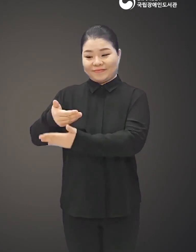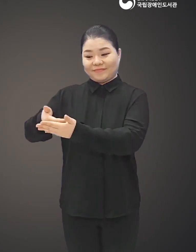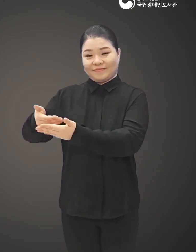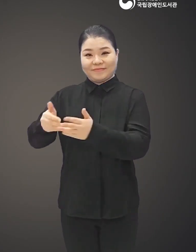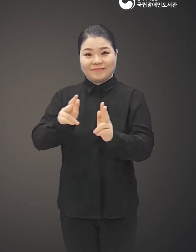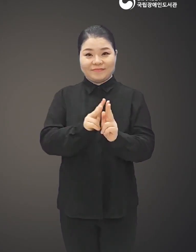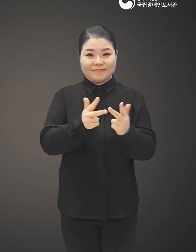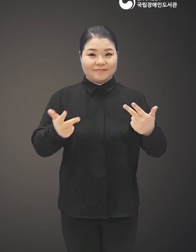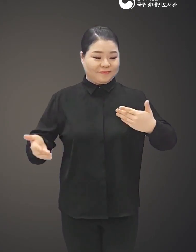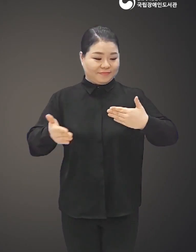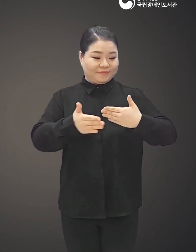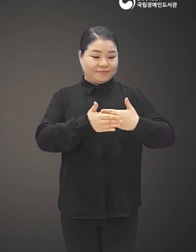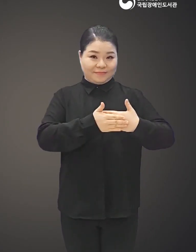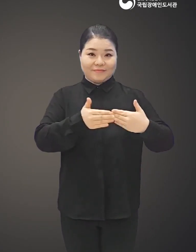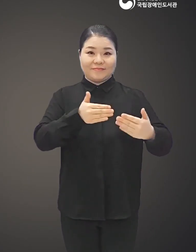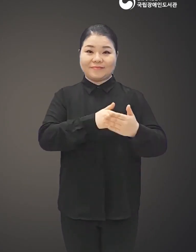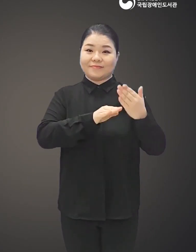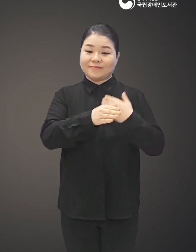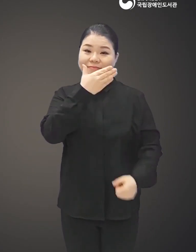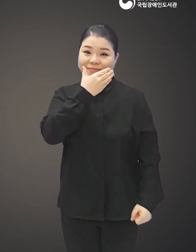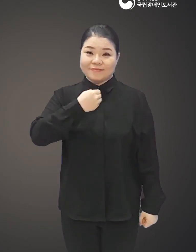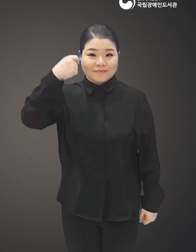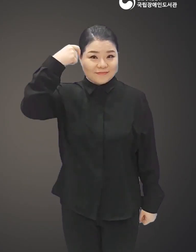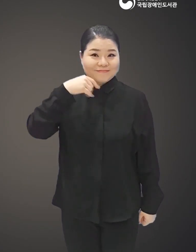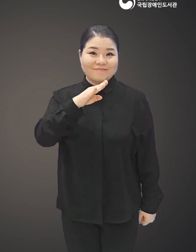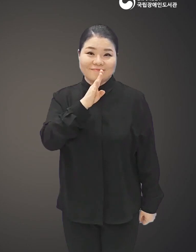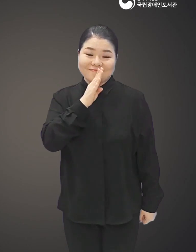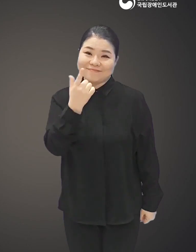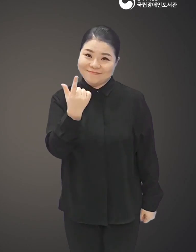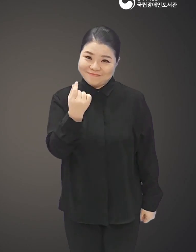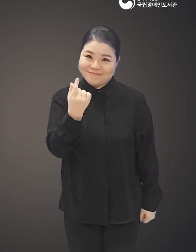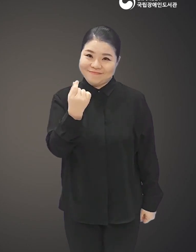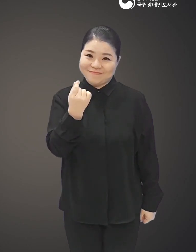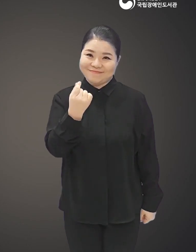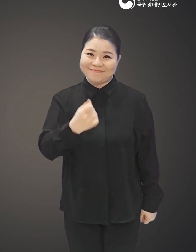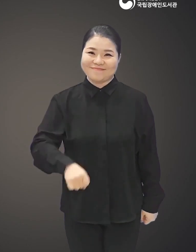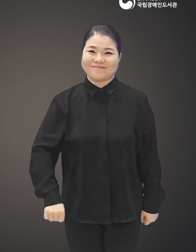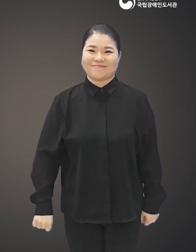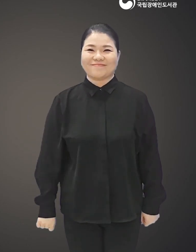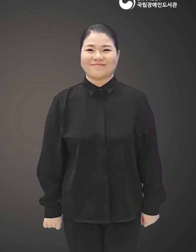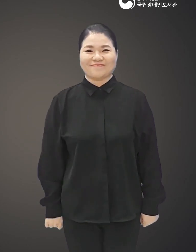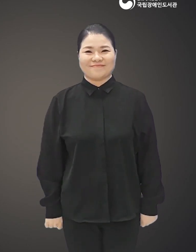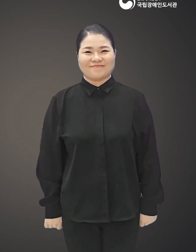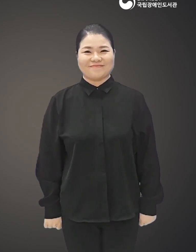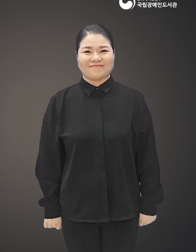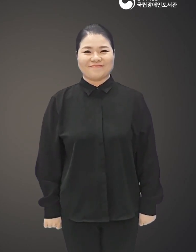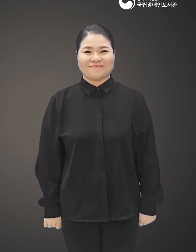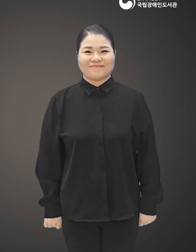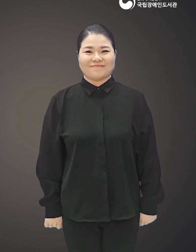뉴요커의 표지가 실리고 행복감 같은 걸 느꼈을 것 같은데요.